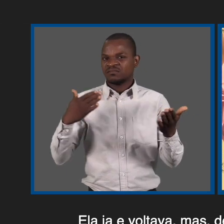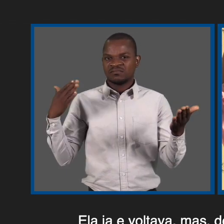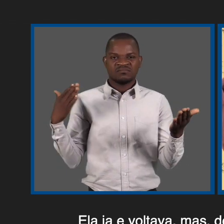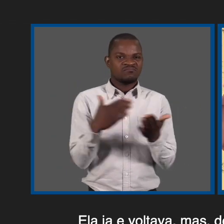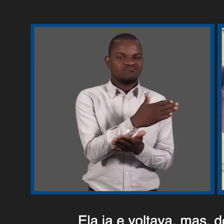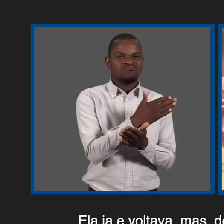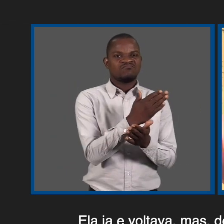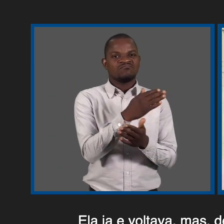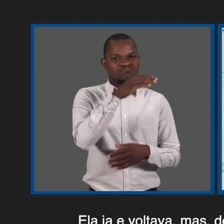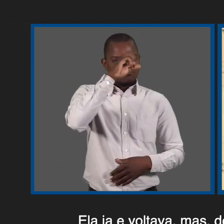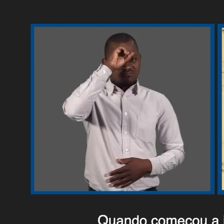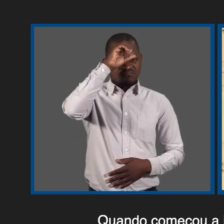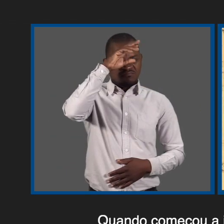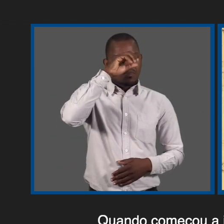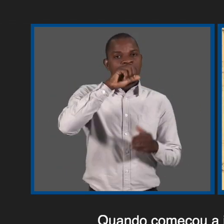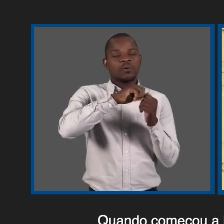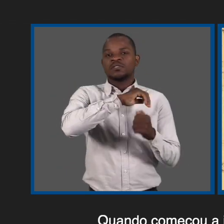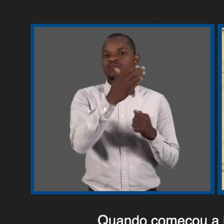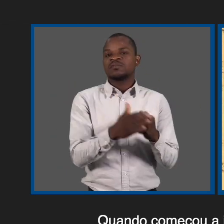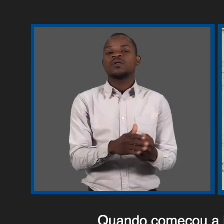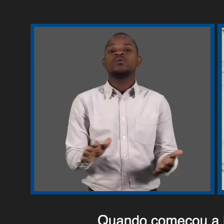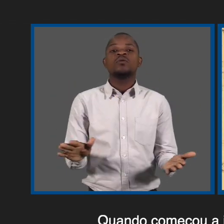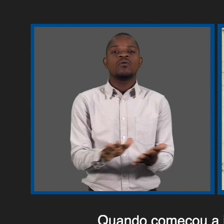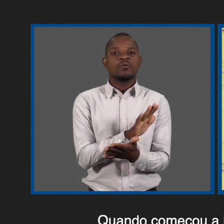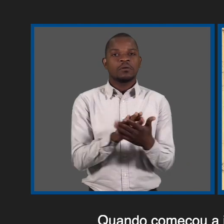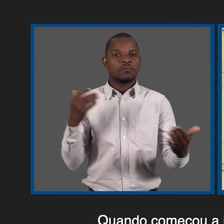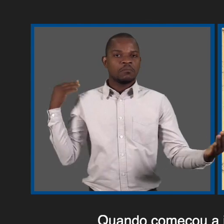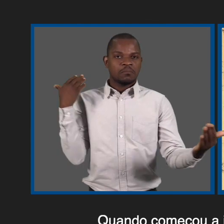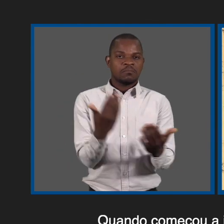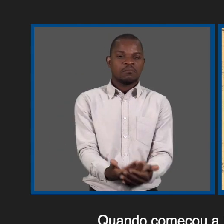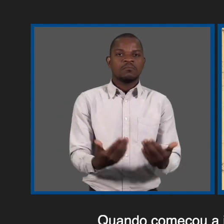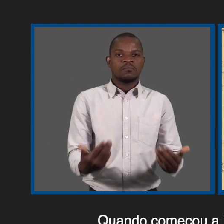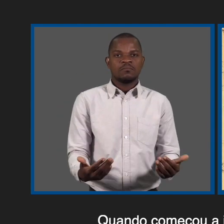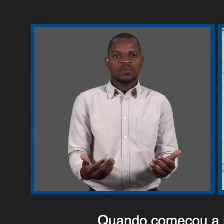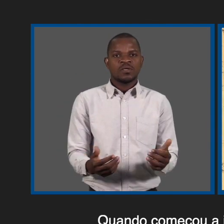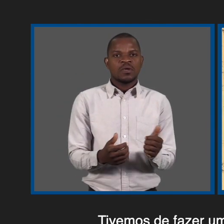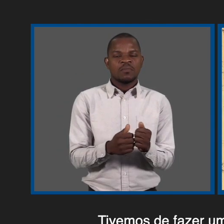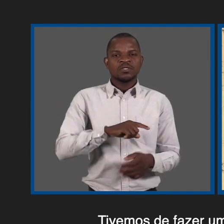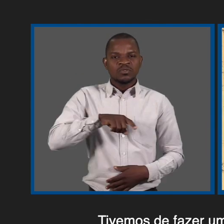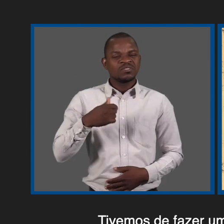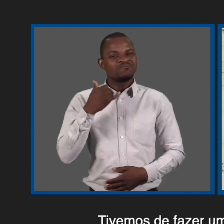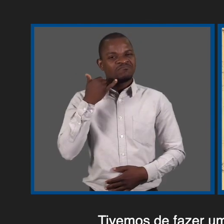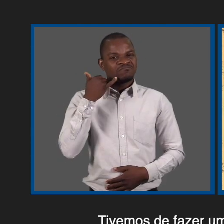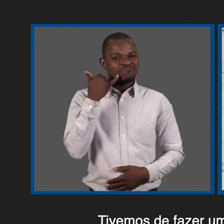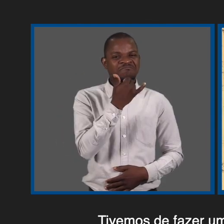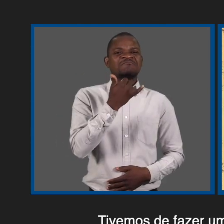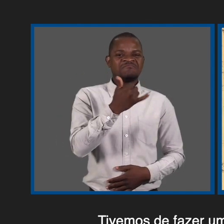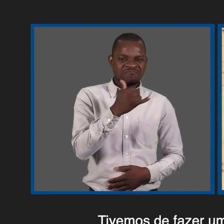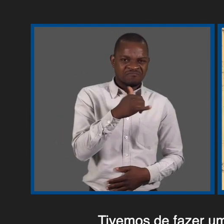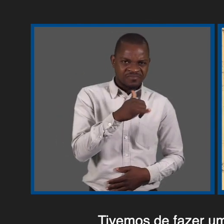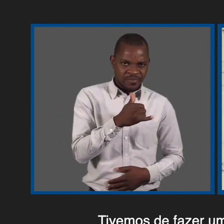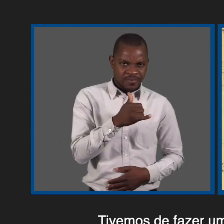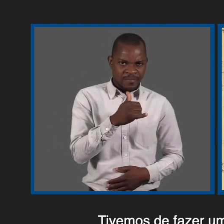furou já para a África do Sul. Quando furou para a África do Sul, para voltar já está a ser difícil. Nós tínhamos que fazer uma